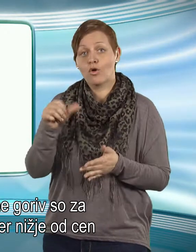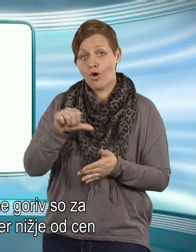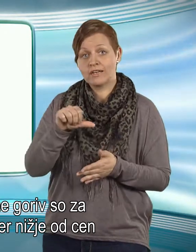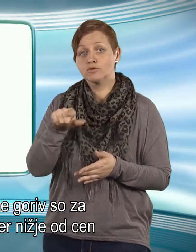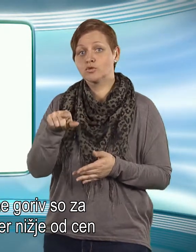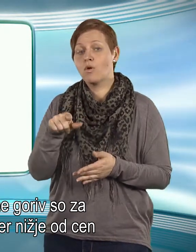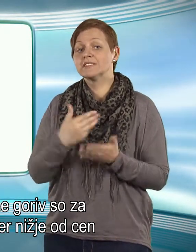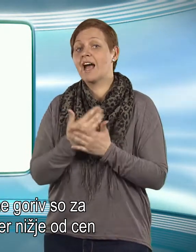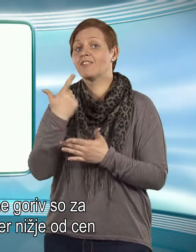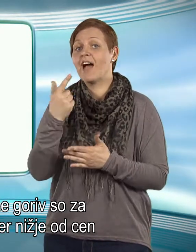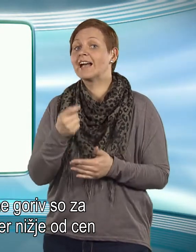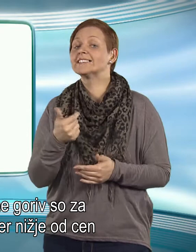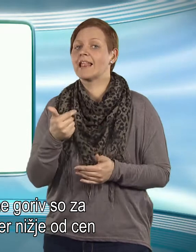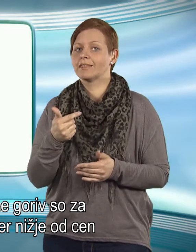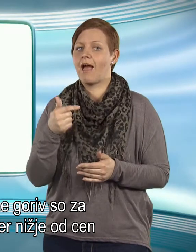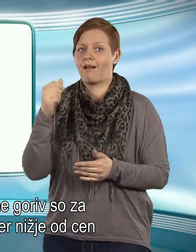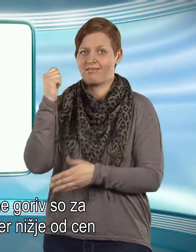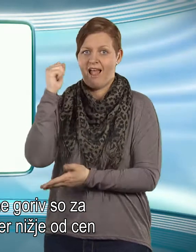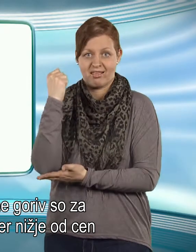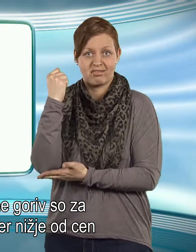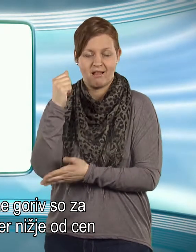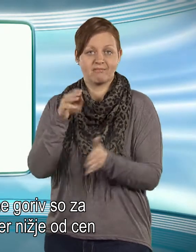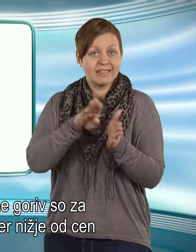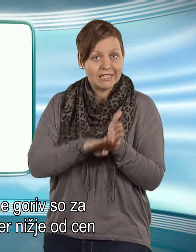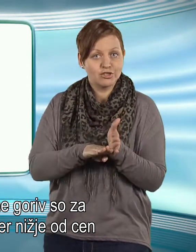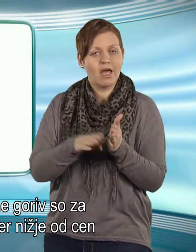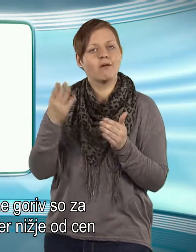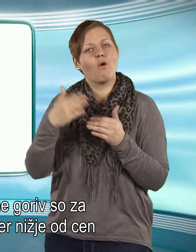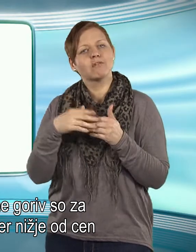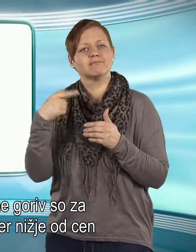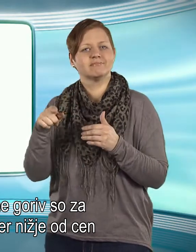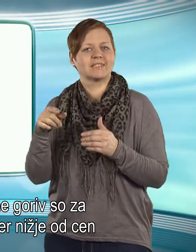2 centa na liter nižje od cen pri Petrolu ali OMV-ju.